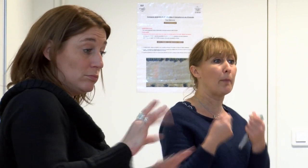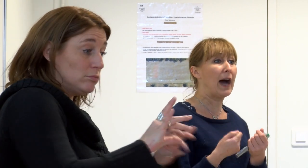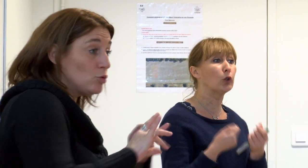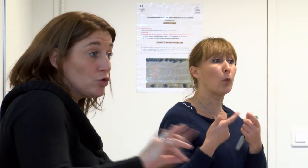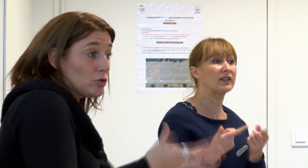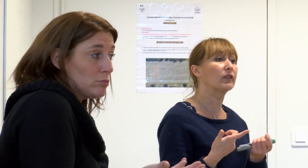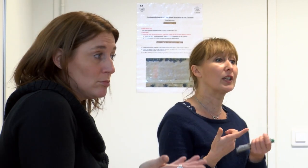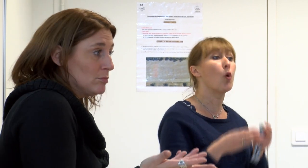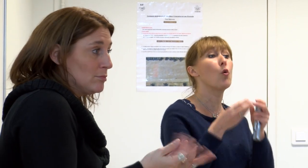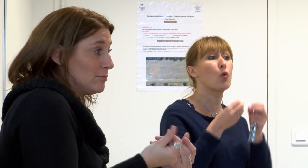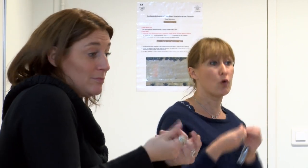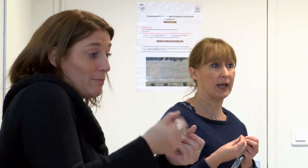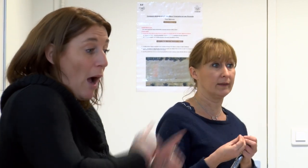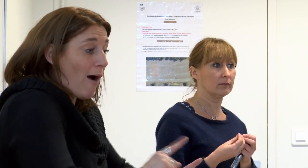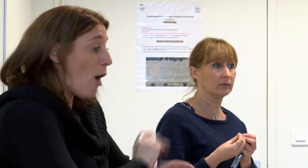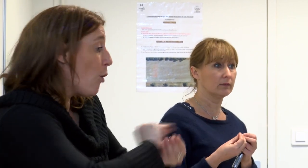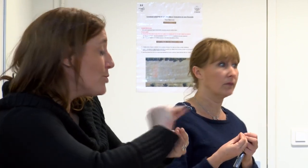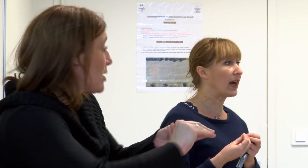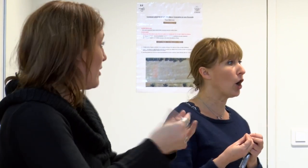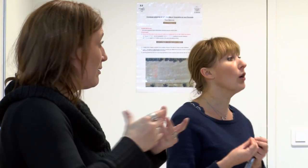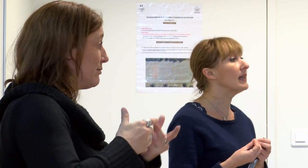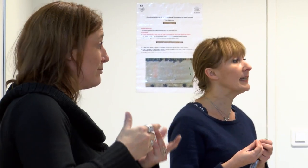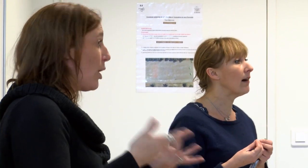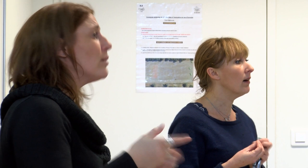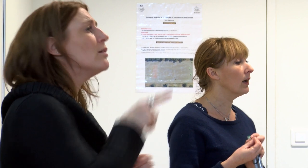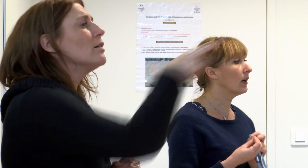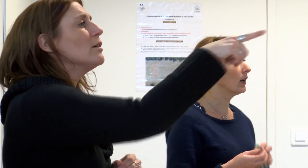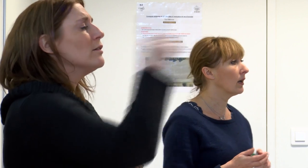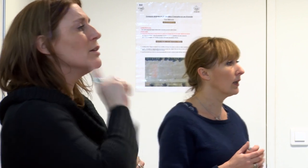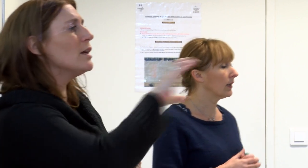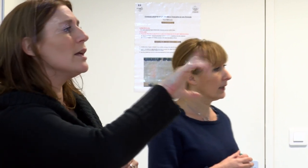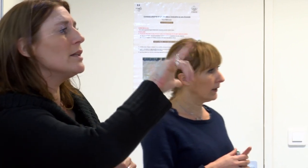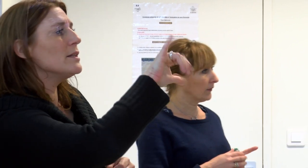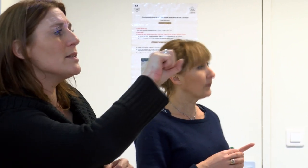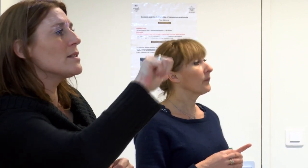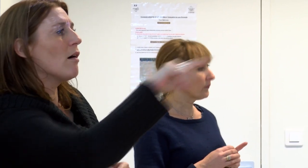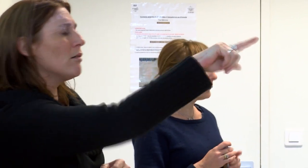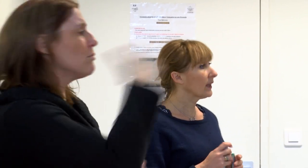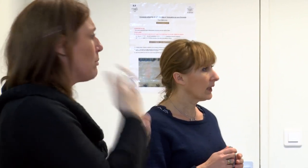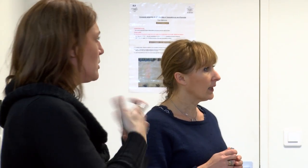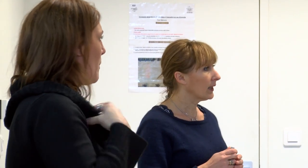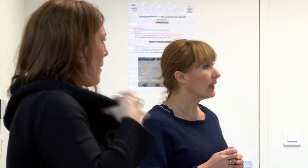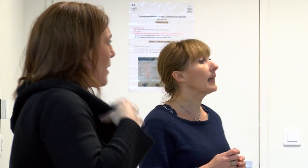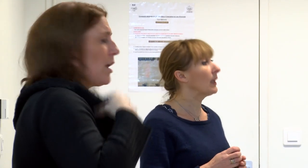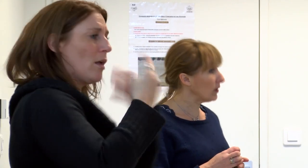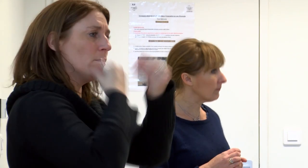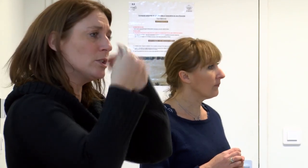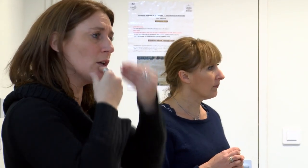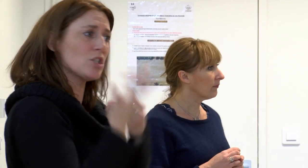n'a pas de représentation concrète. D'accord, Elisa ? Mais du coup, les vêtements immatériels et tout, c'est des biens comme ça ? Eh oui !